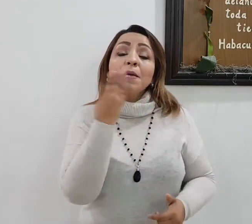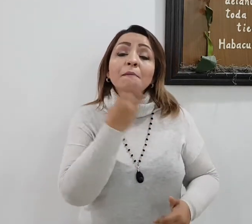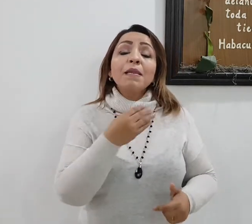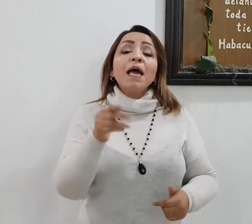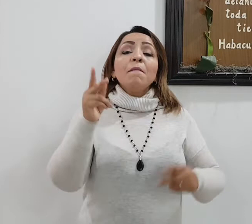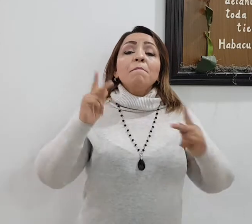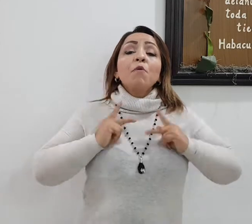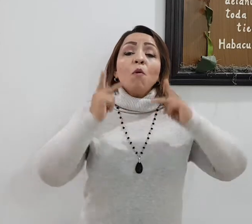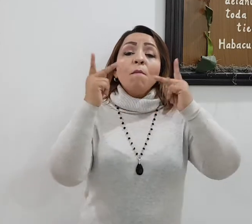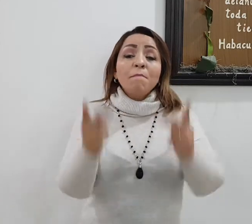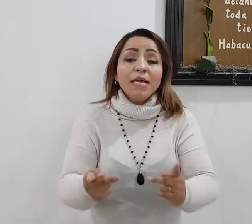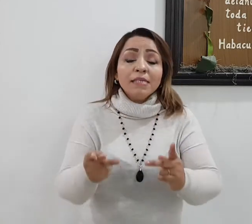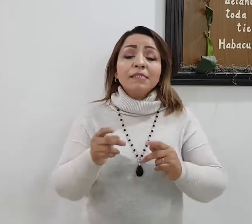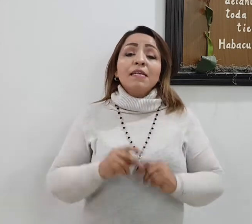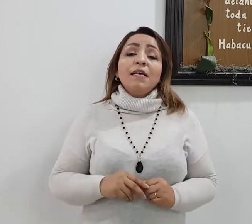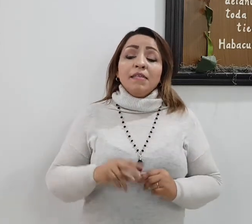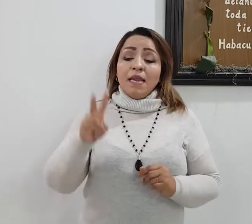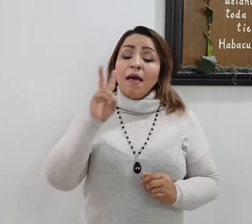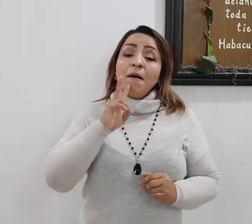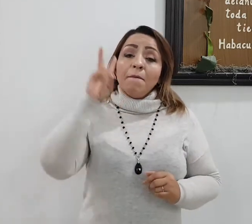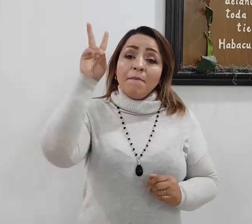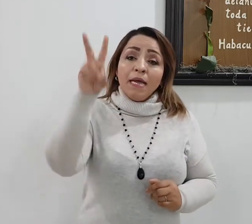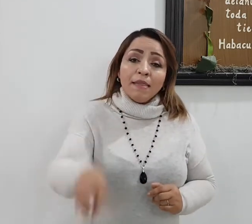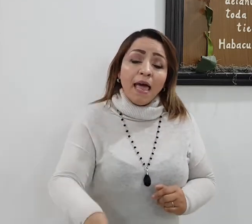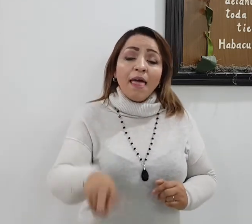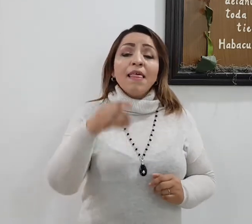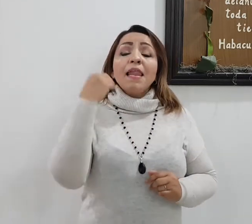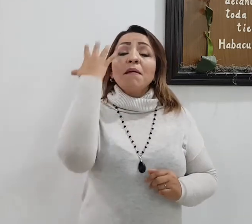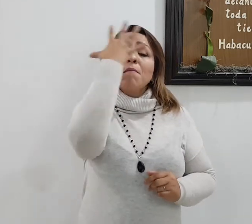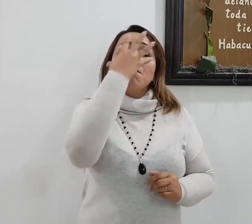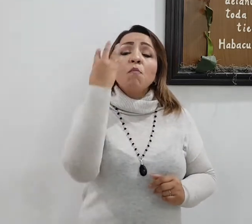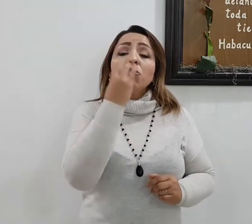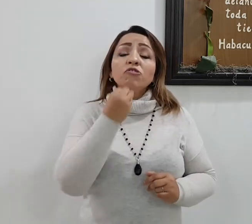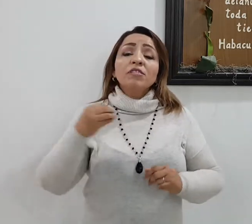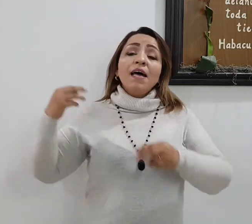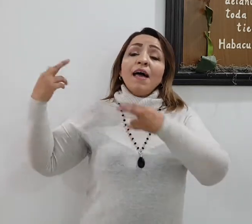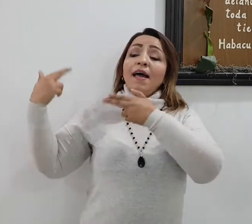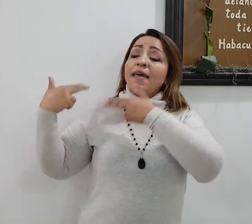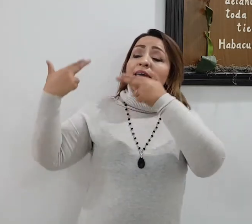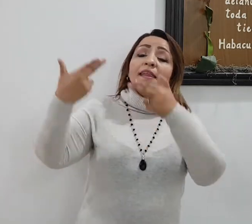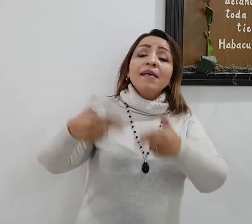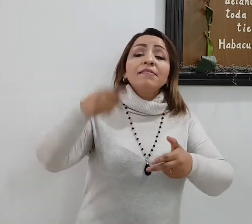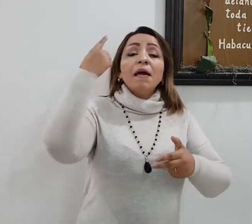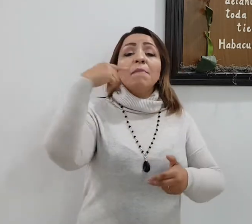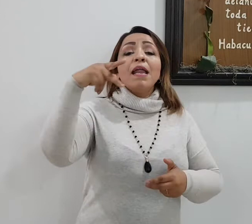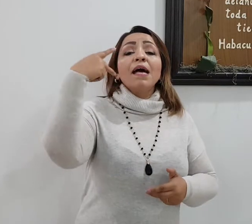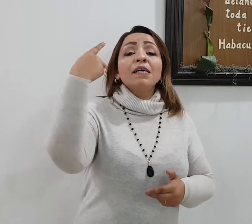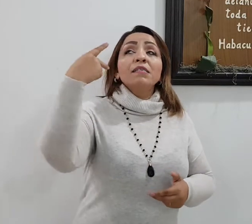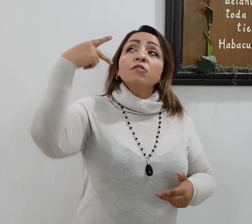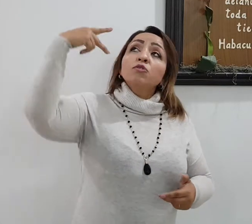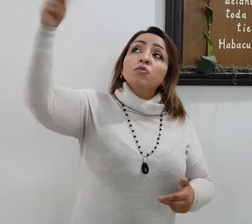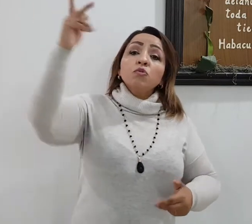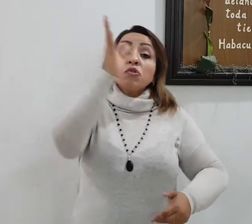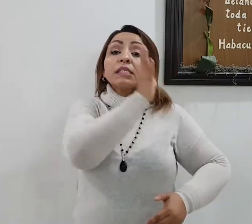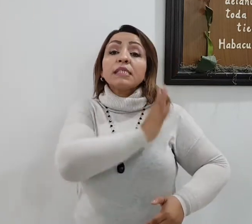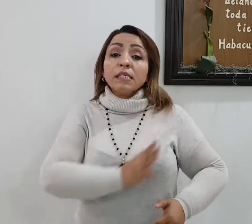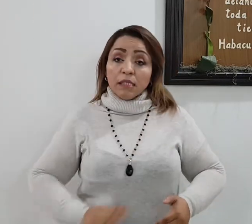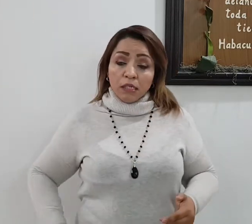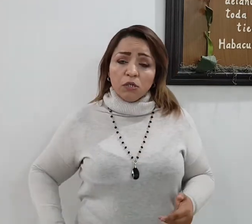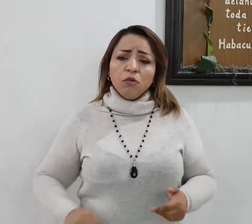sino también ver la hermosa herencia que tiene para nosotros, sus hijos. ¿Usted conoce esa herencia? ¿Sabe por qué no? Porque